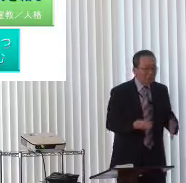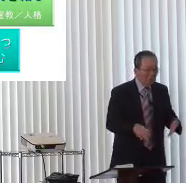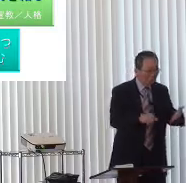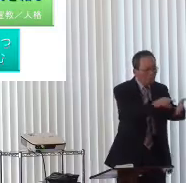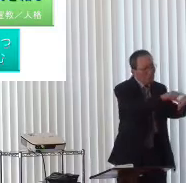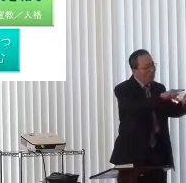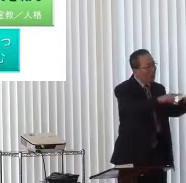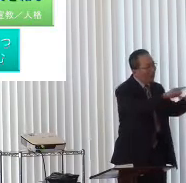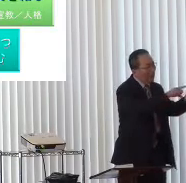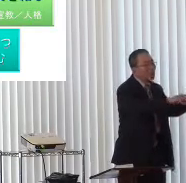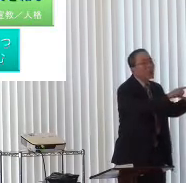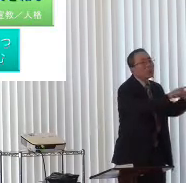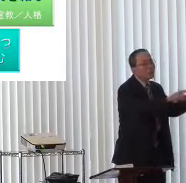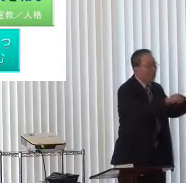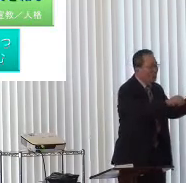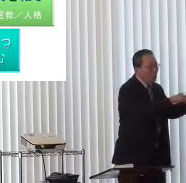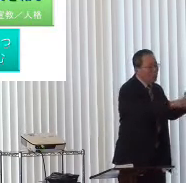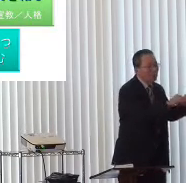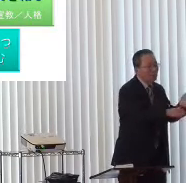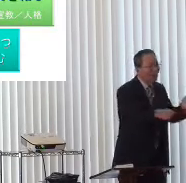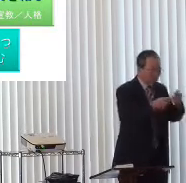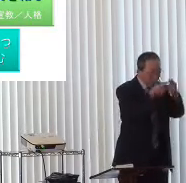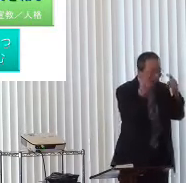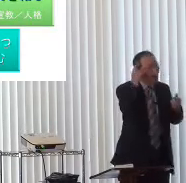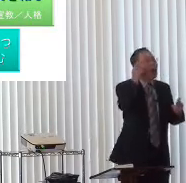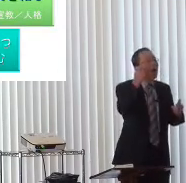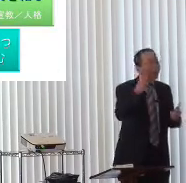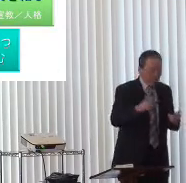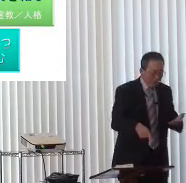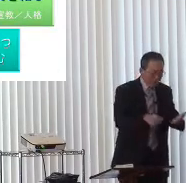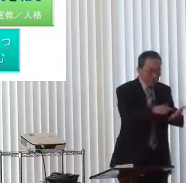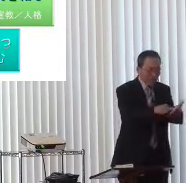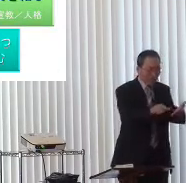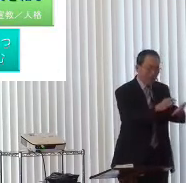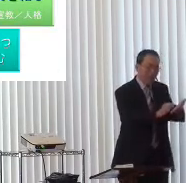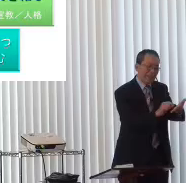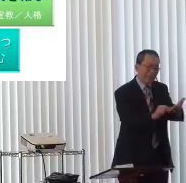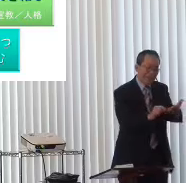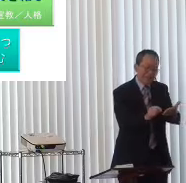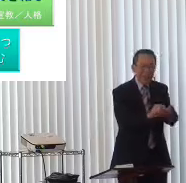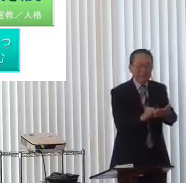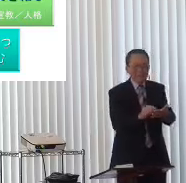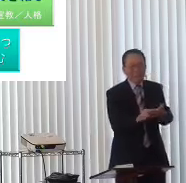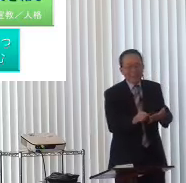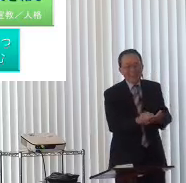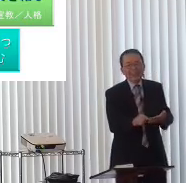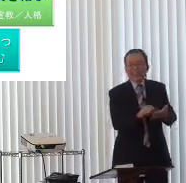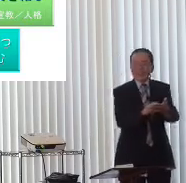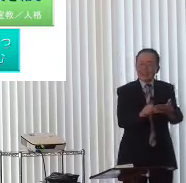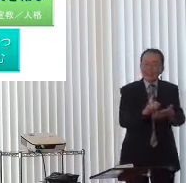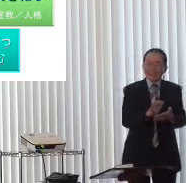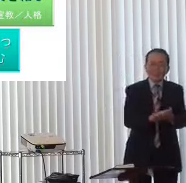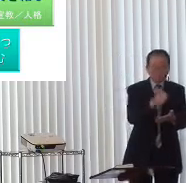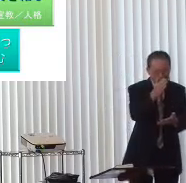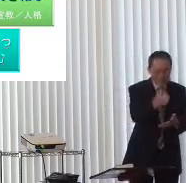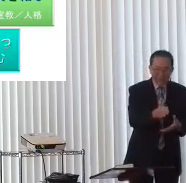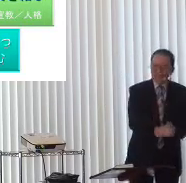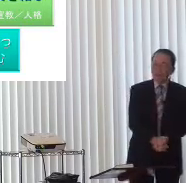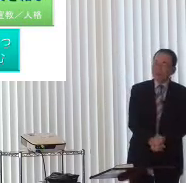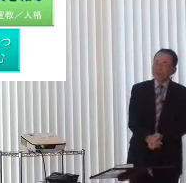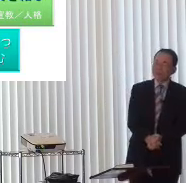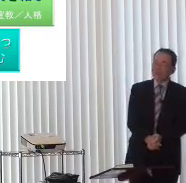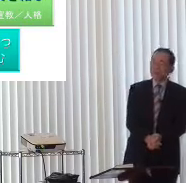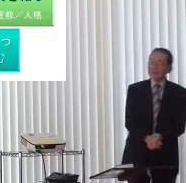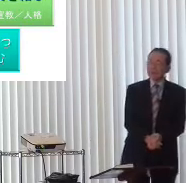これだなと思う目標がありましたら、ここに、記しておいてください。そ